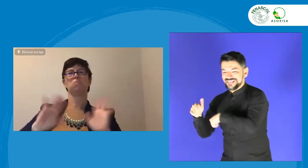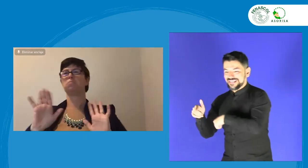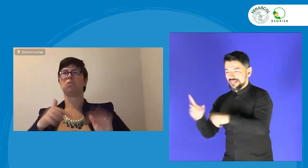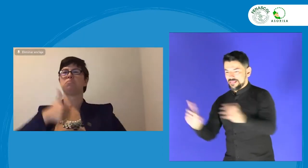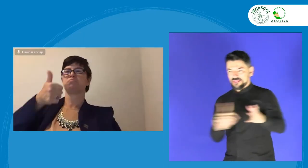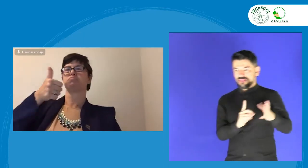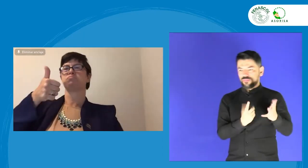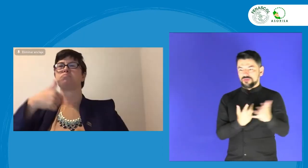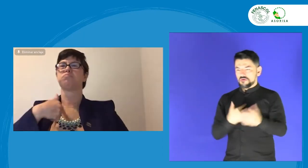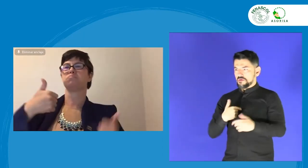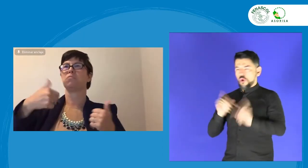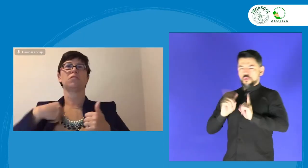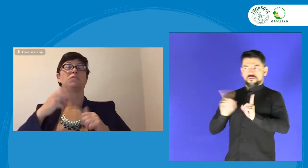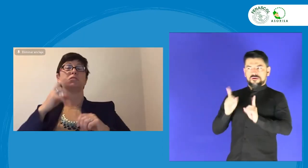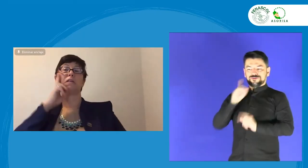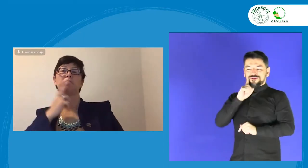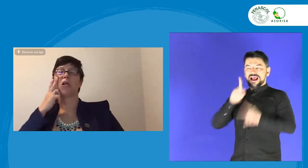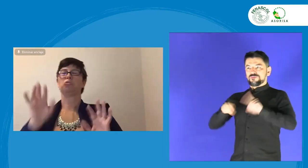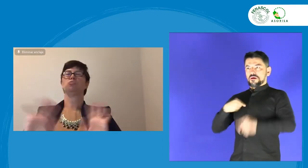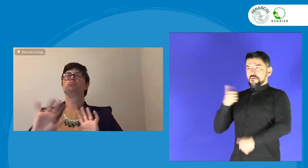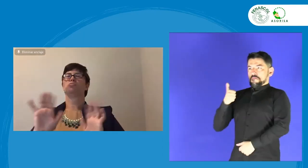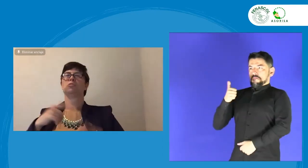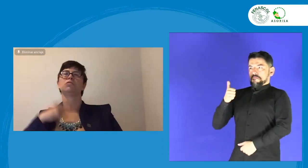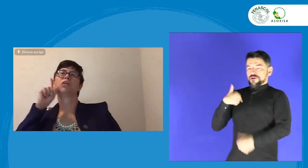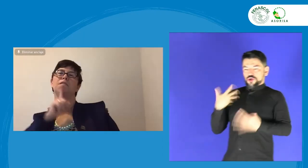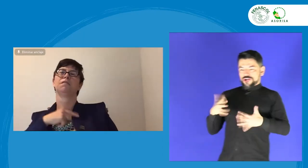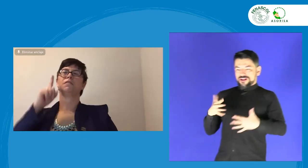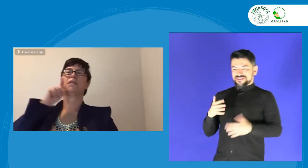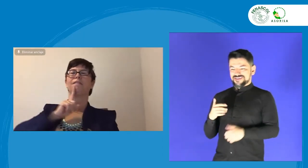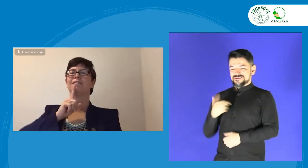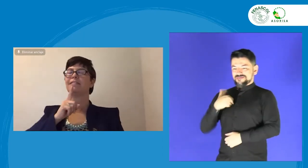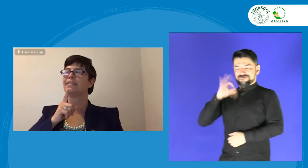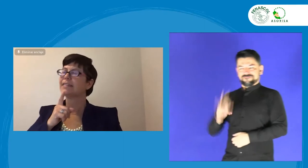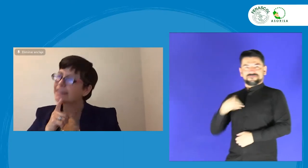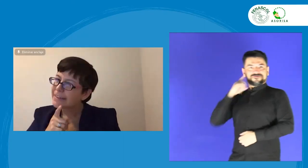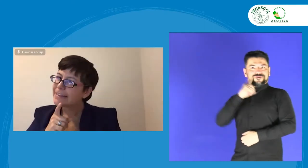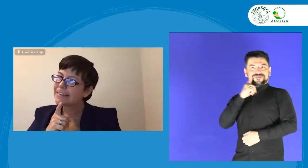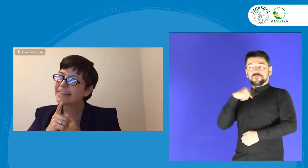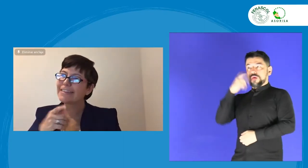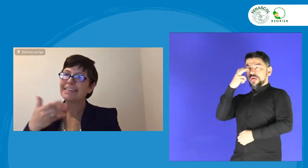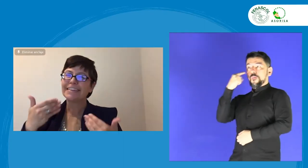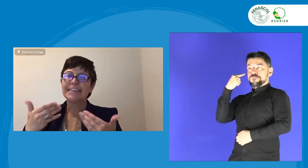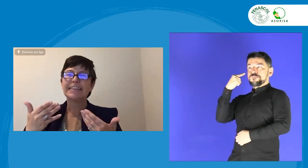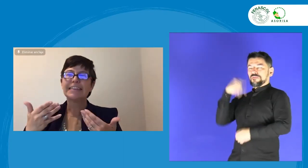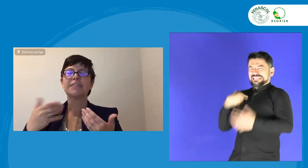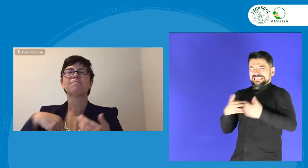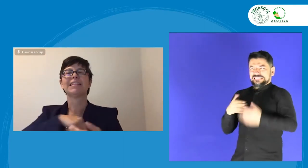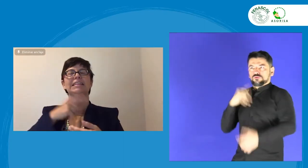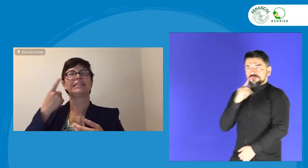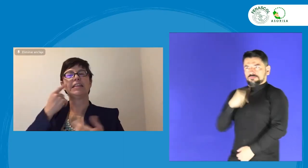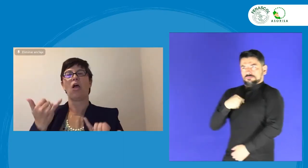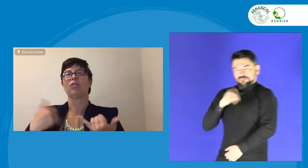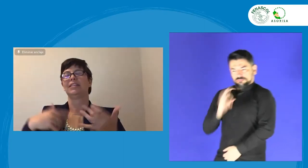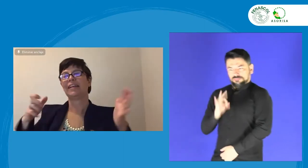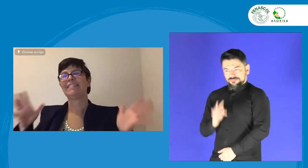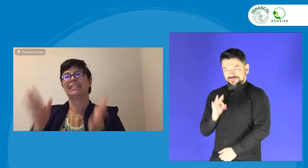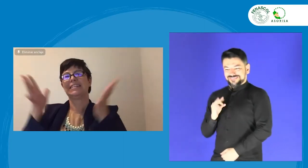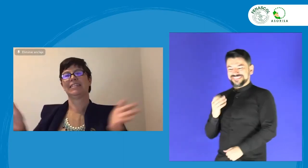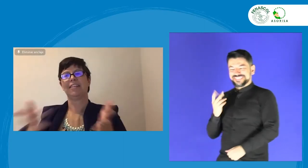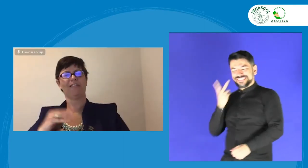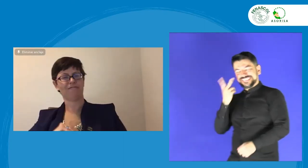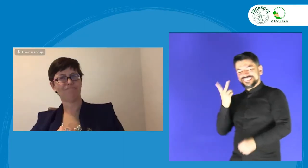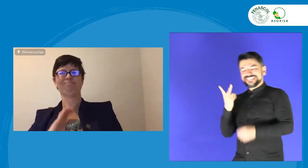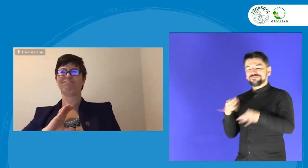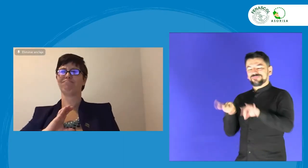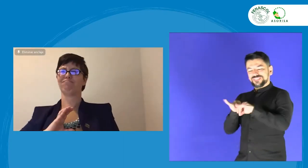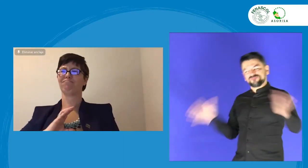esta enfermedad y que va perdiendo, por ejemplo, la visión, es un niño o una niña sorda, va perdiendo la visión y quizás no